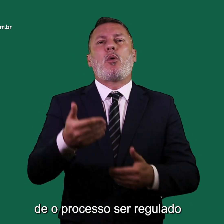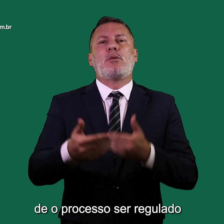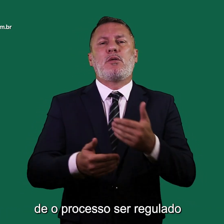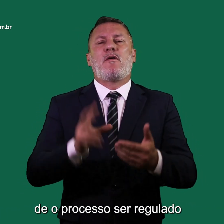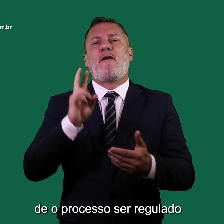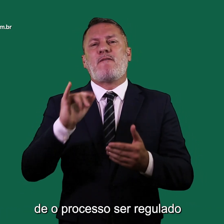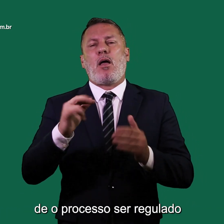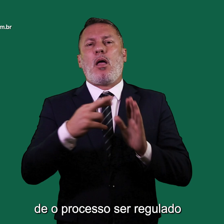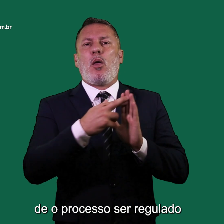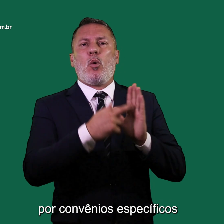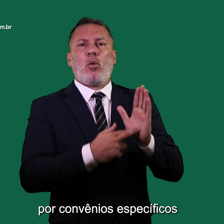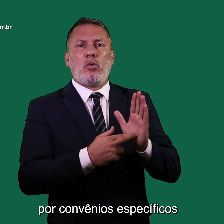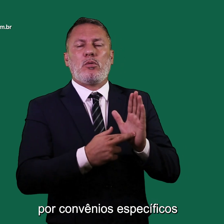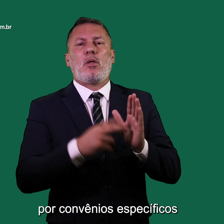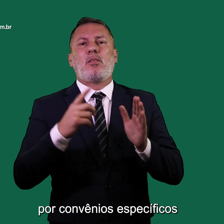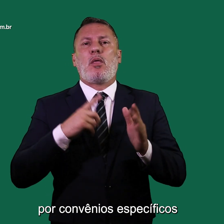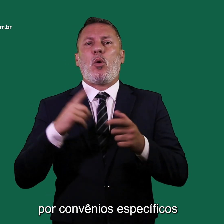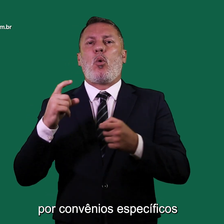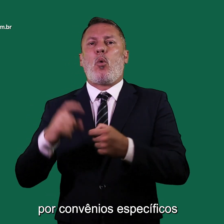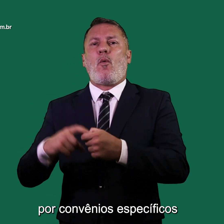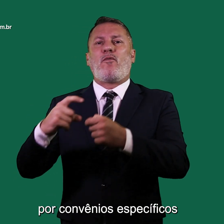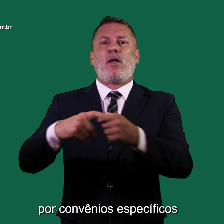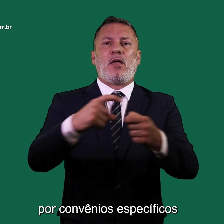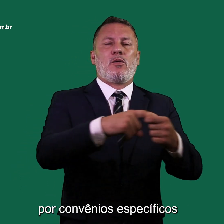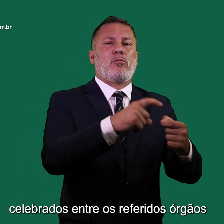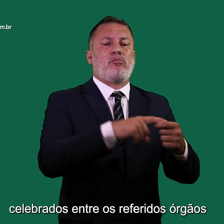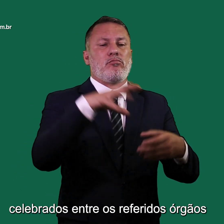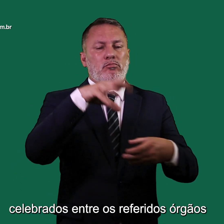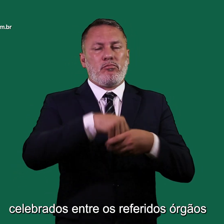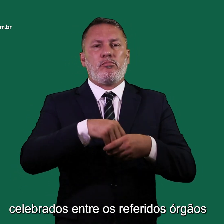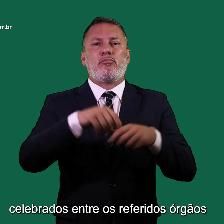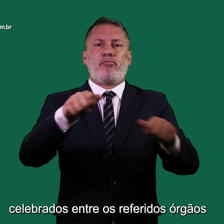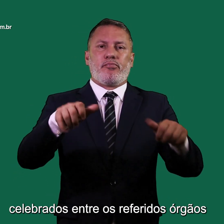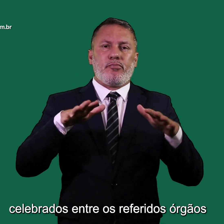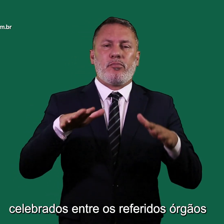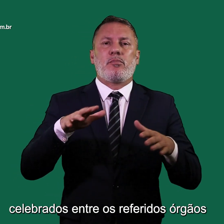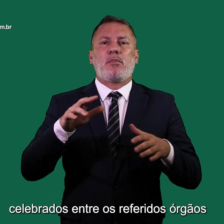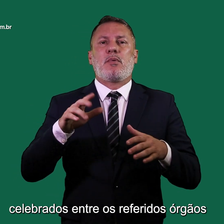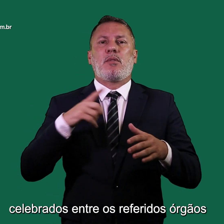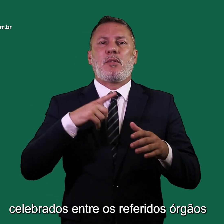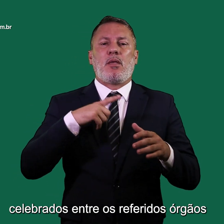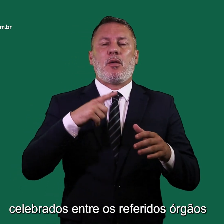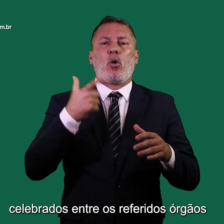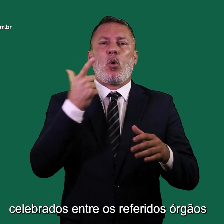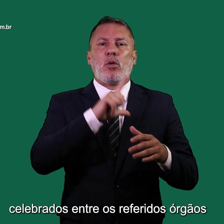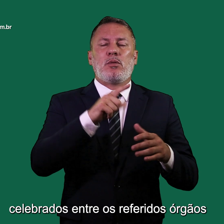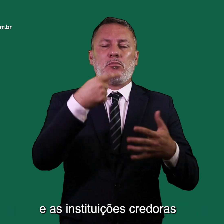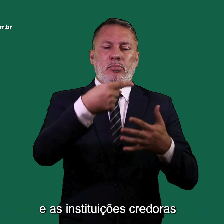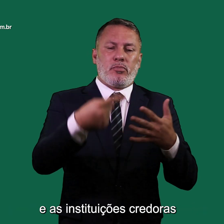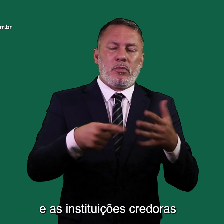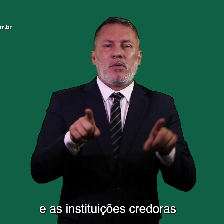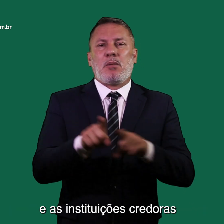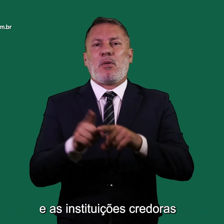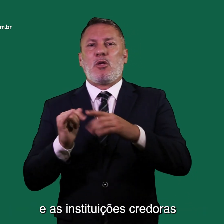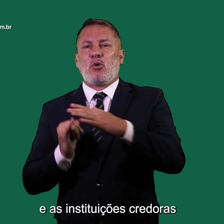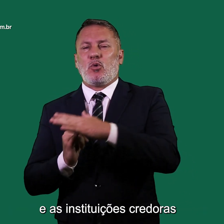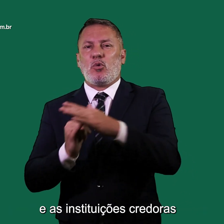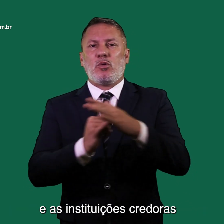ser regulado por convênios específicos celebrados entre os referidos órgãos e as instituições